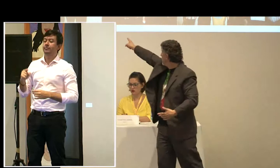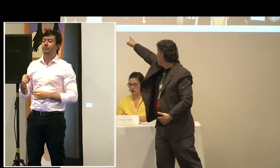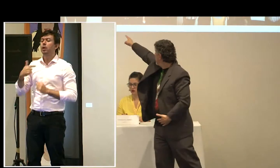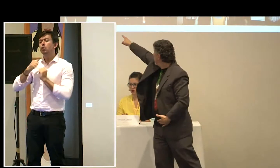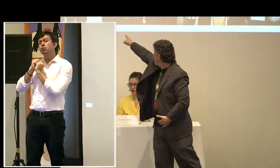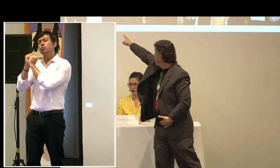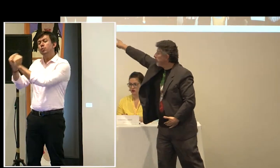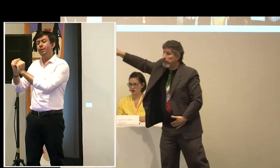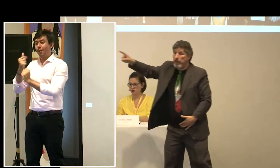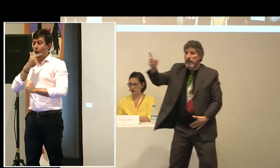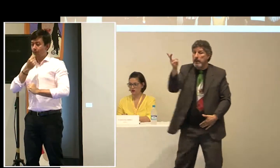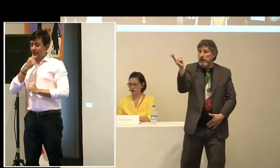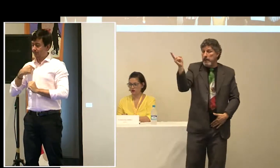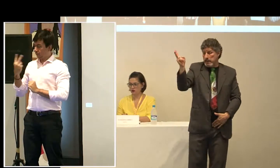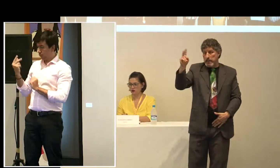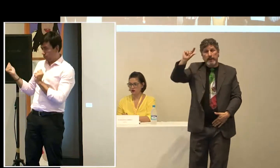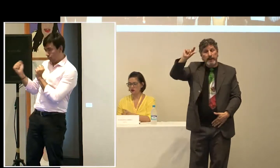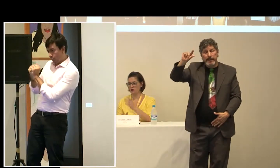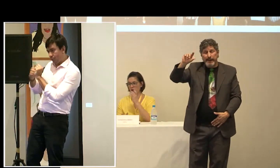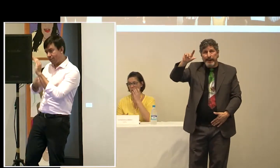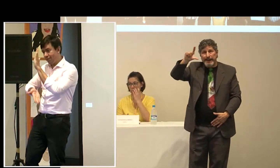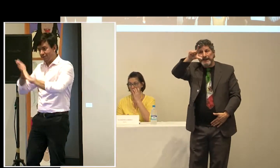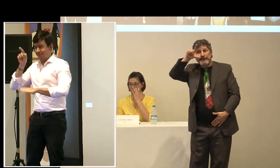Nessa época eu viajei para Gallaudet,